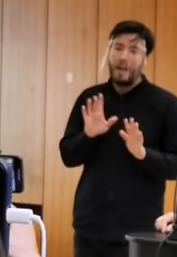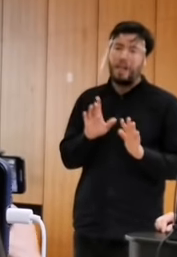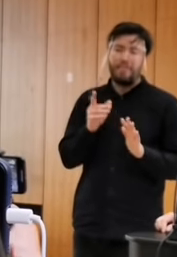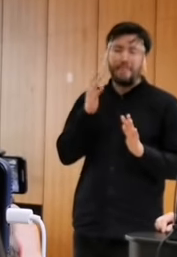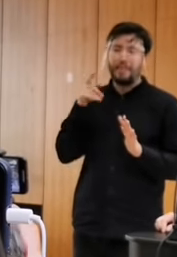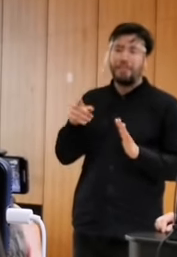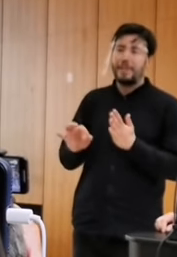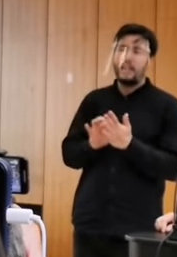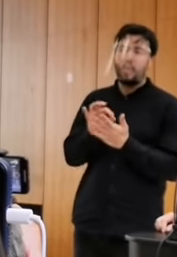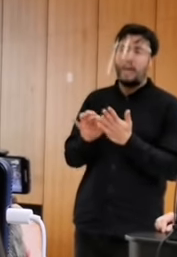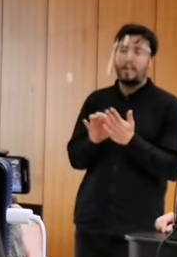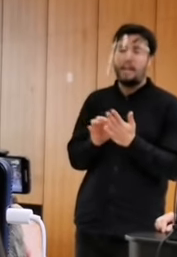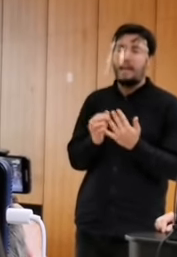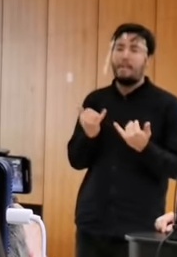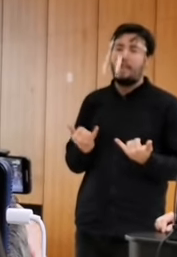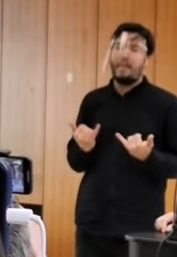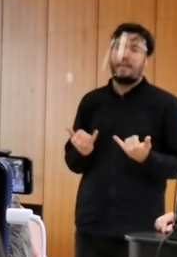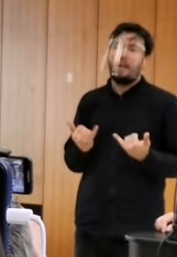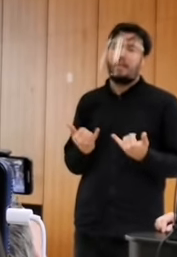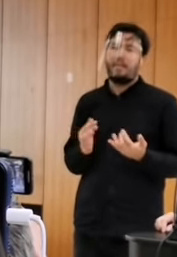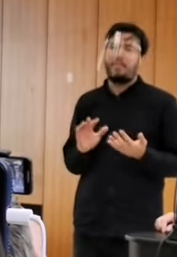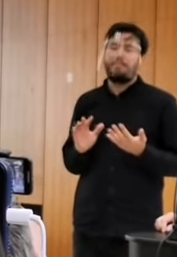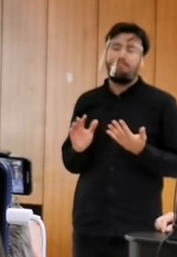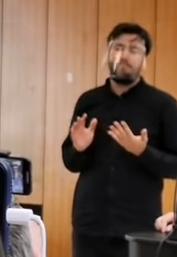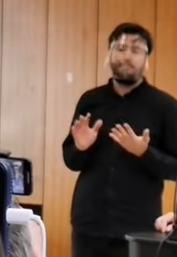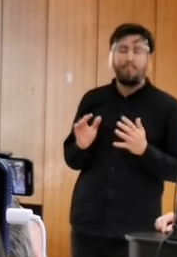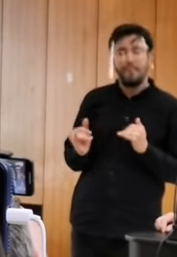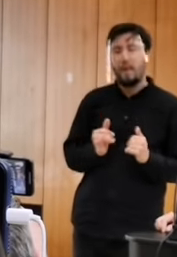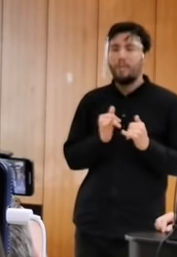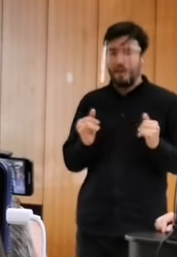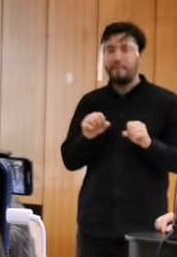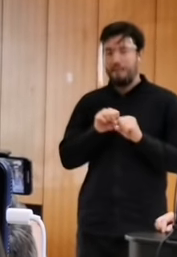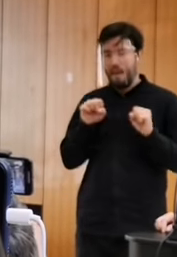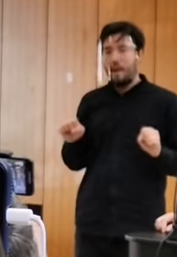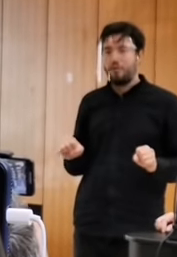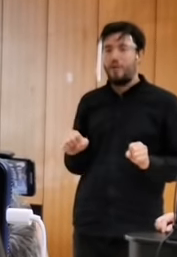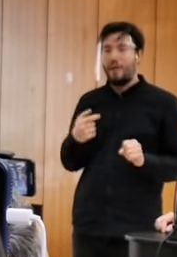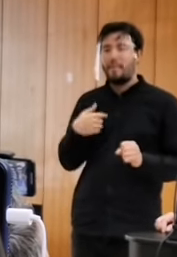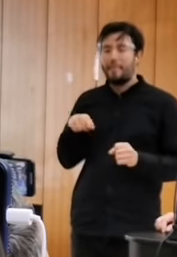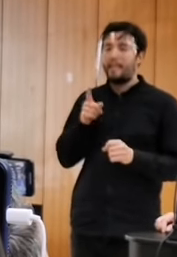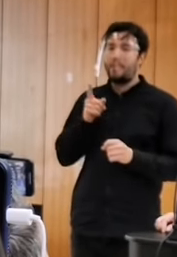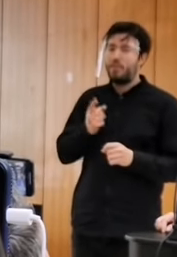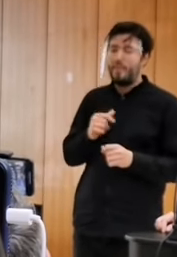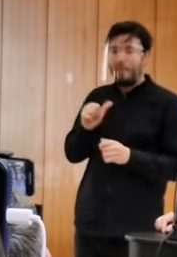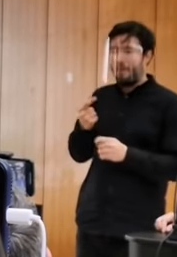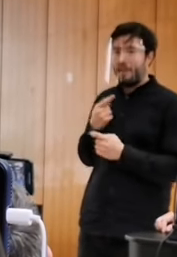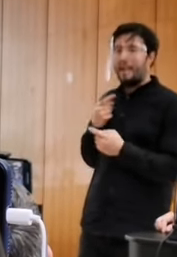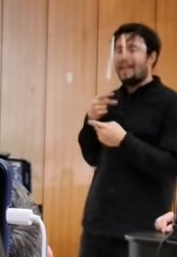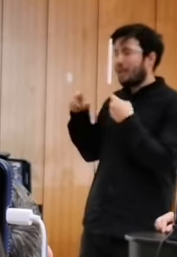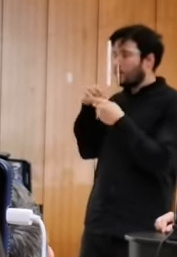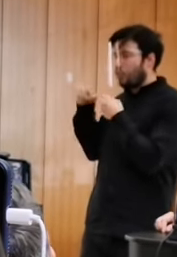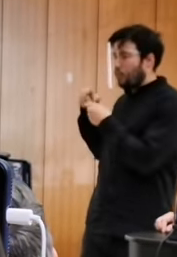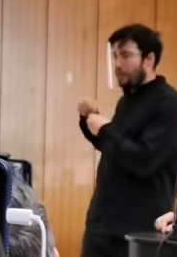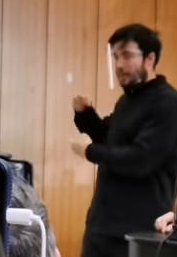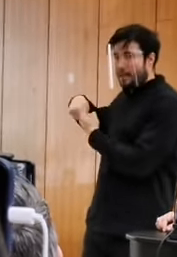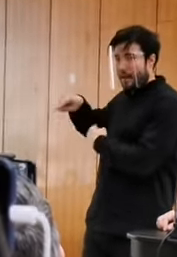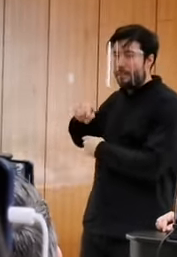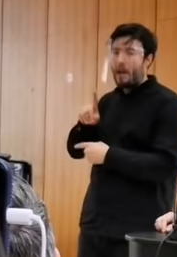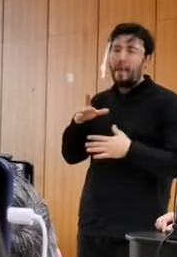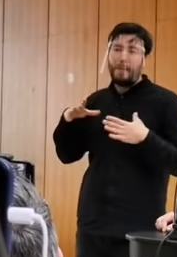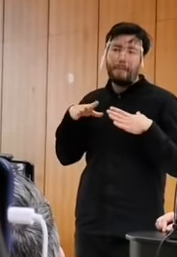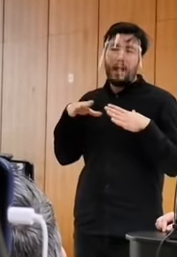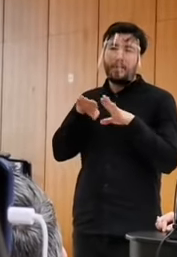tá situácia momentálne je naozaj aj vážna a potrebujeme si ich z veci vydebatovať. Ale myslím si, že to potvrdil